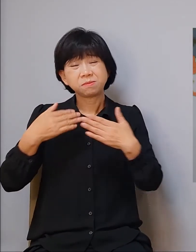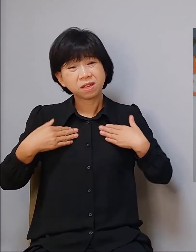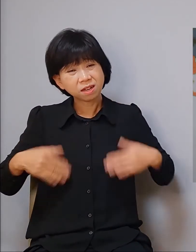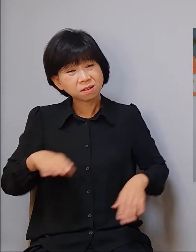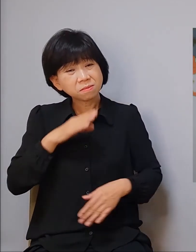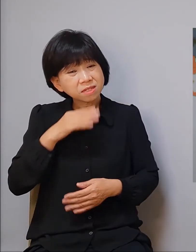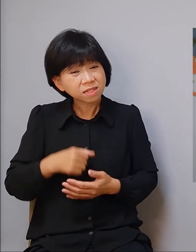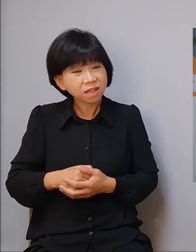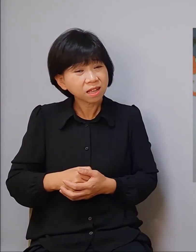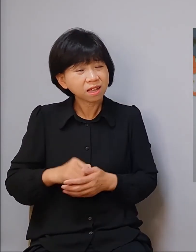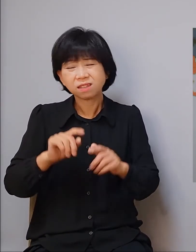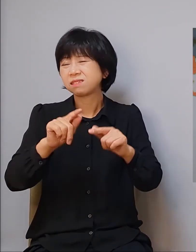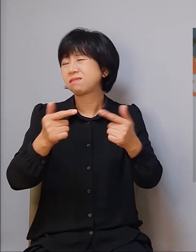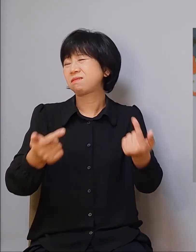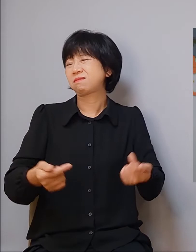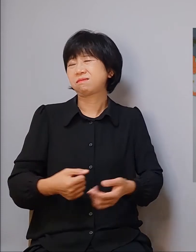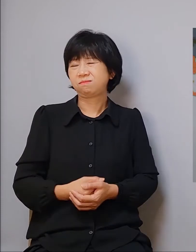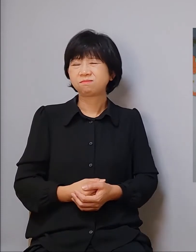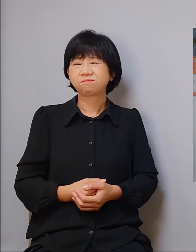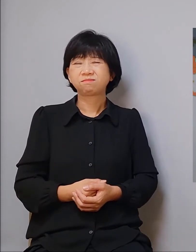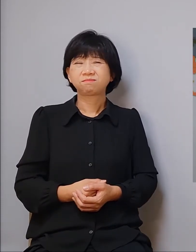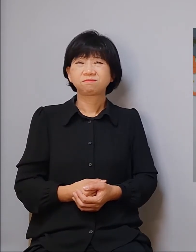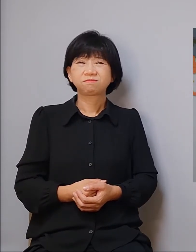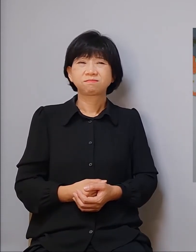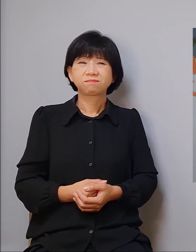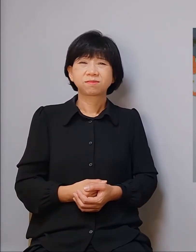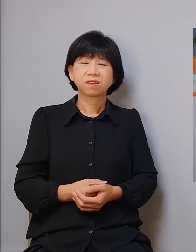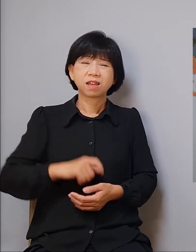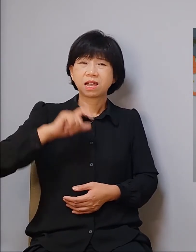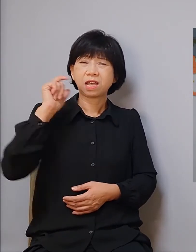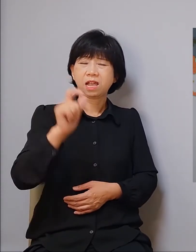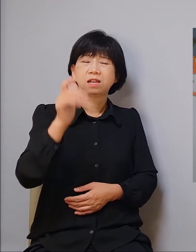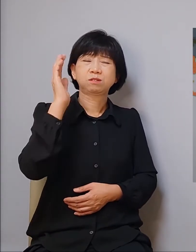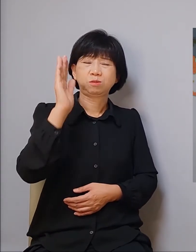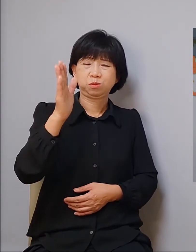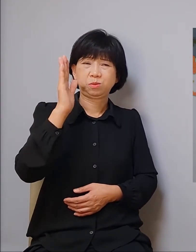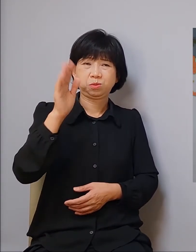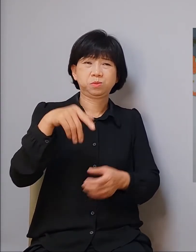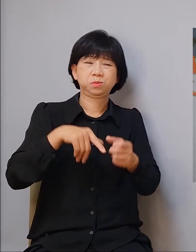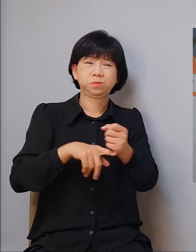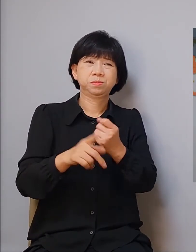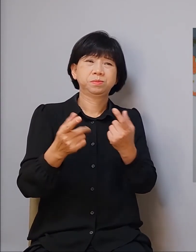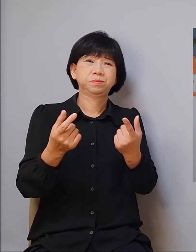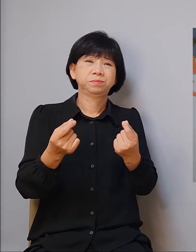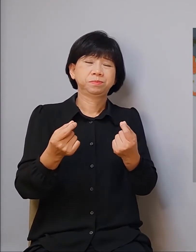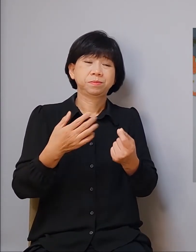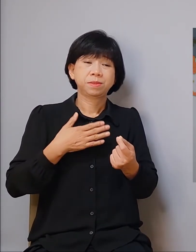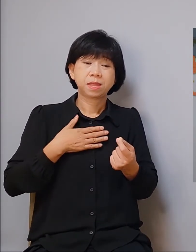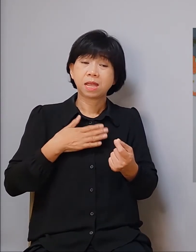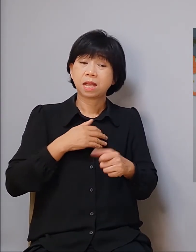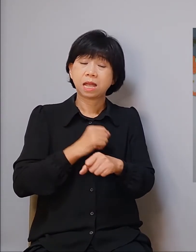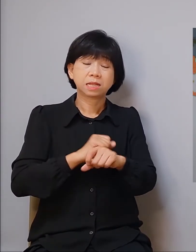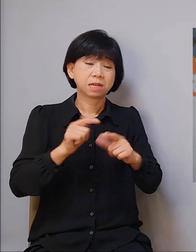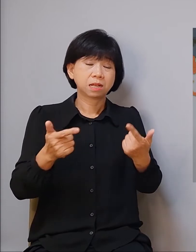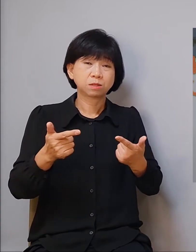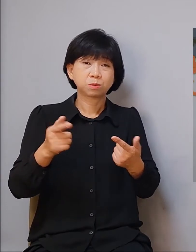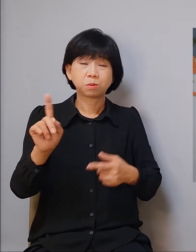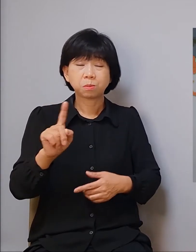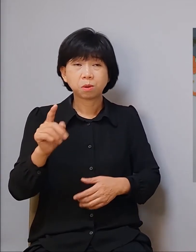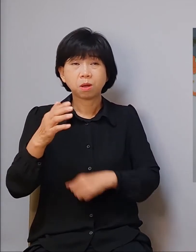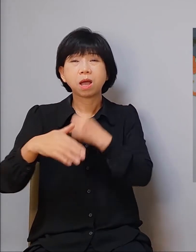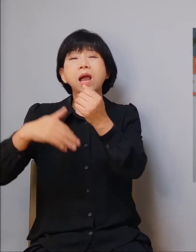맞습니까? 아니거든요. 이 말씀은 강조하고 있는 거예요. 내가 하는 게 아니고 누가 하시는